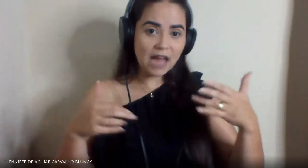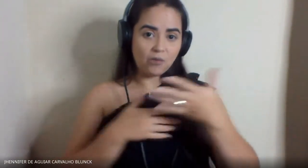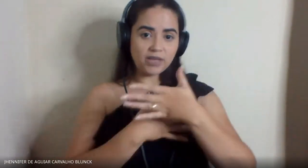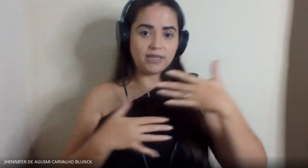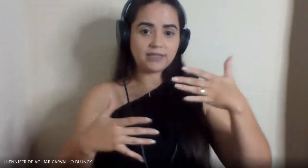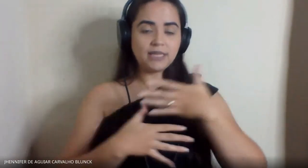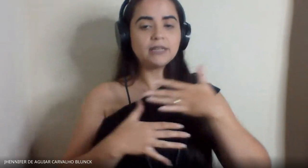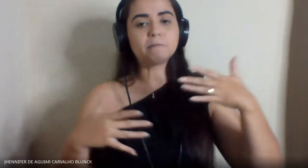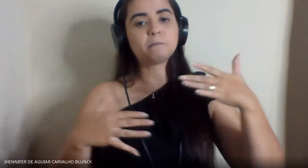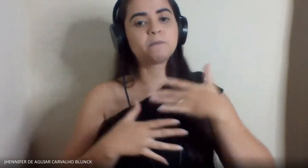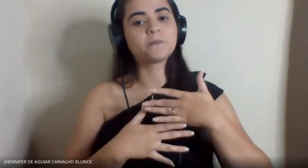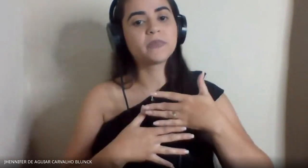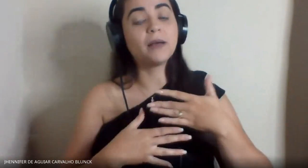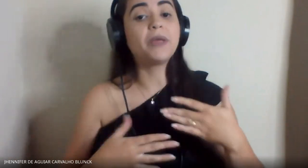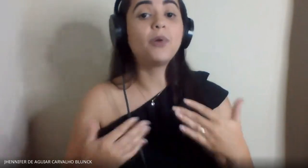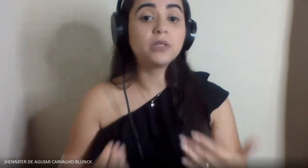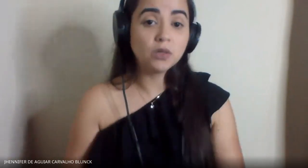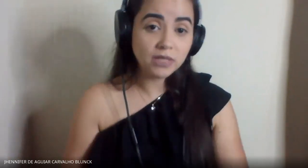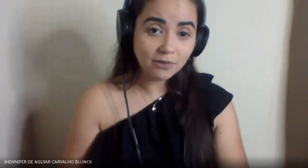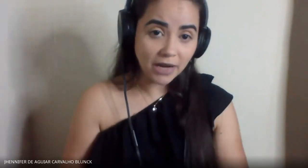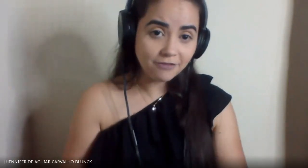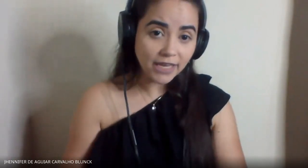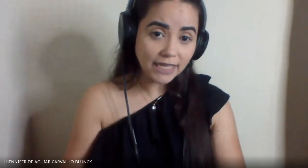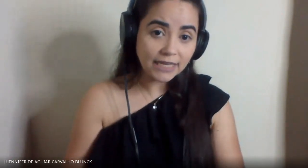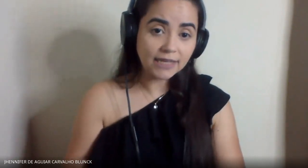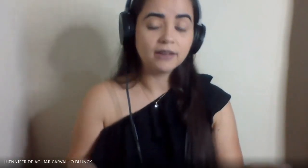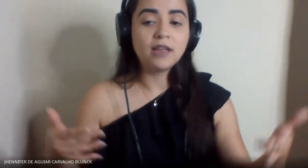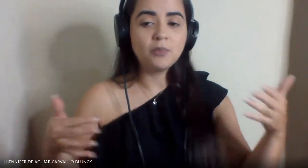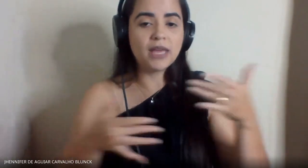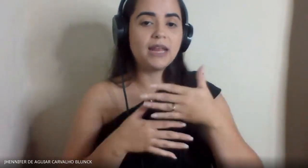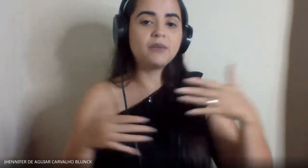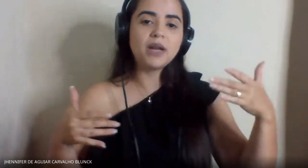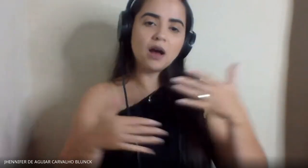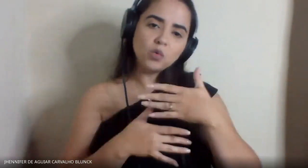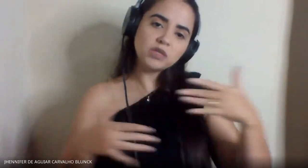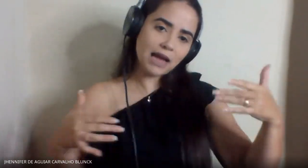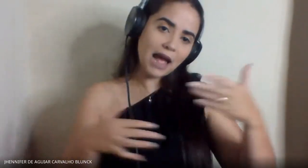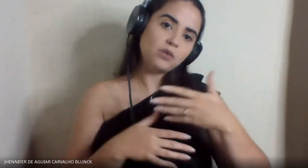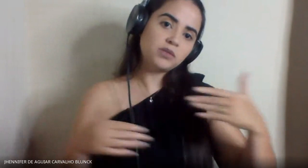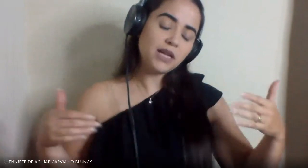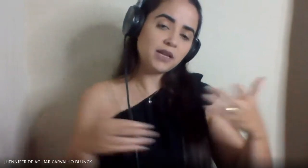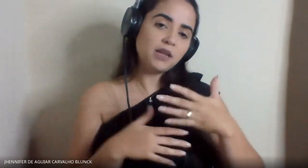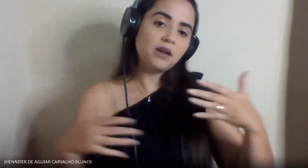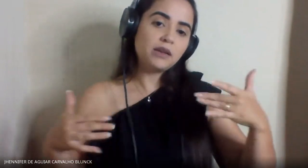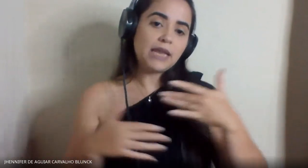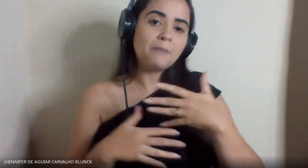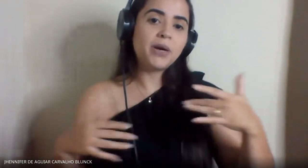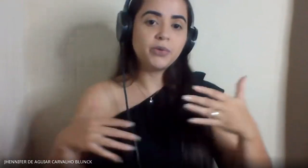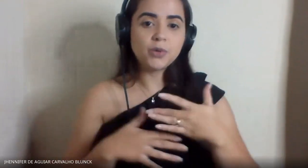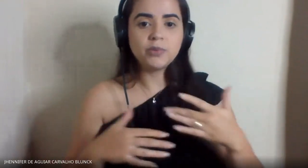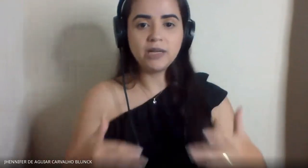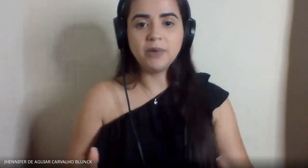Esse sinal aqui, assim, também pode ser usado para avenida. porque lembra os carros, né?